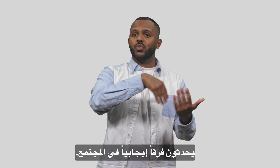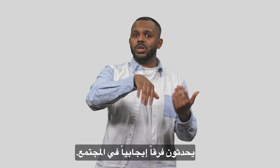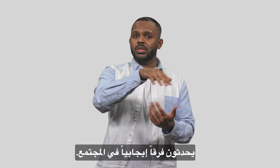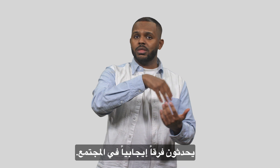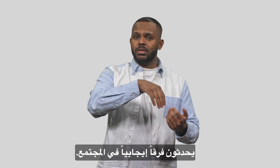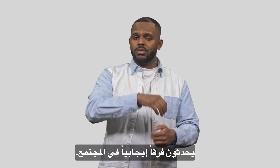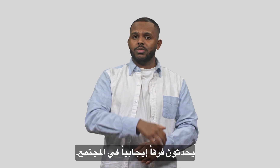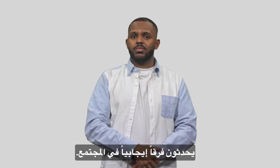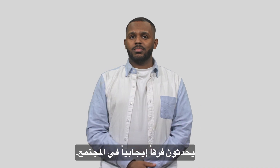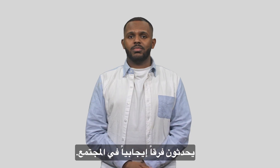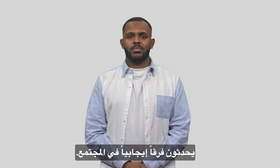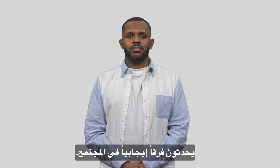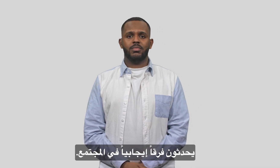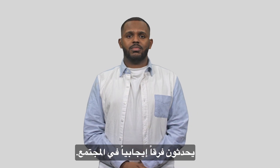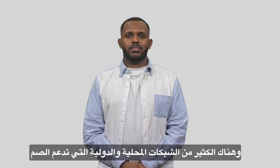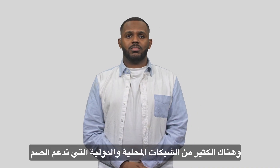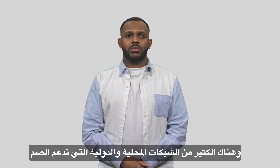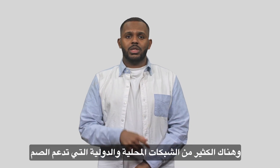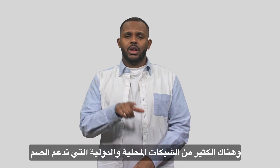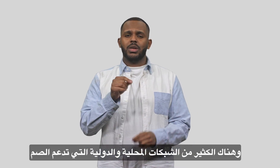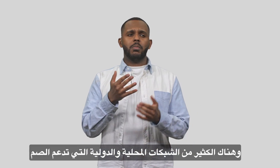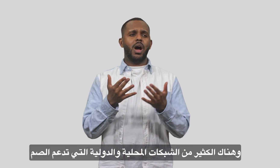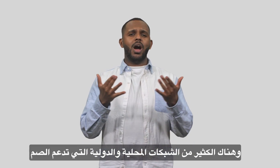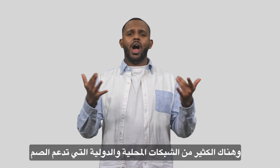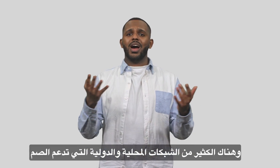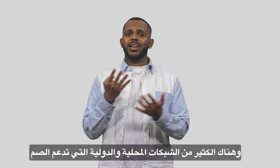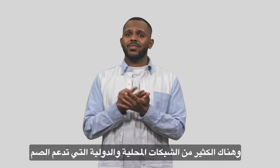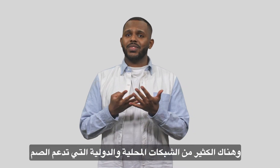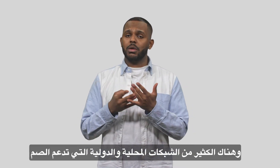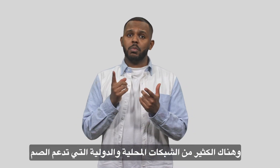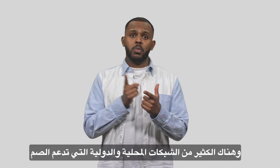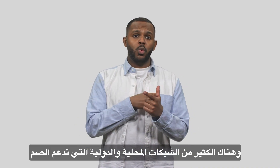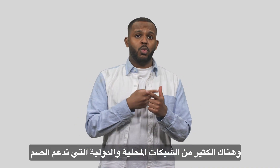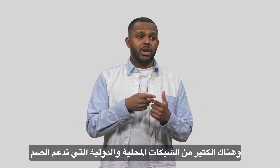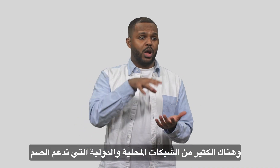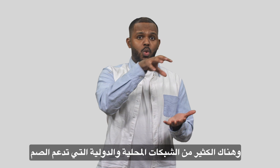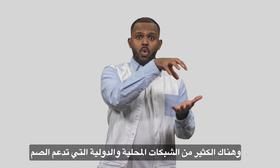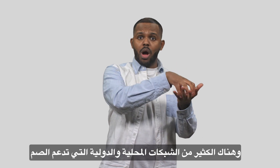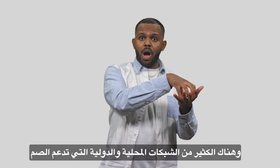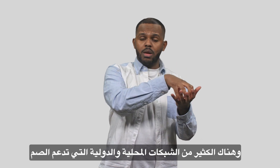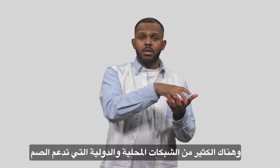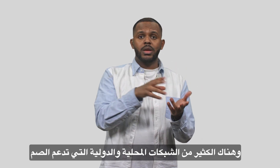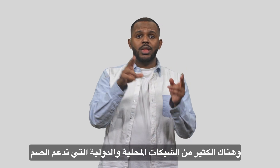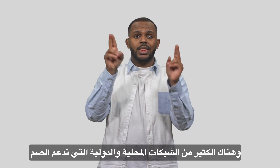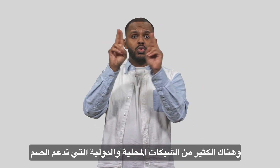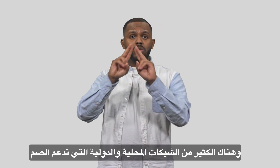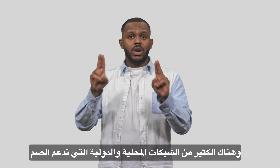ممن يحدثون فرقا إيجابيا في المجتمع. وهناك الكثير من الشبكات المحلية والدولية التي تدعم